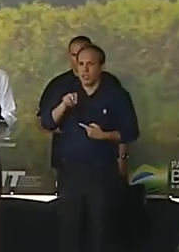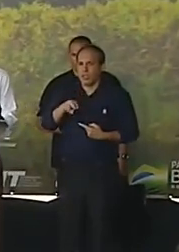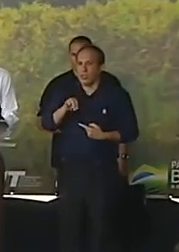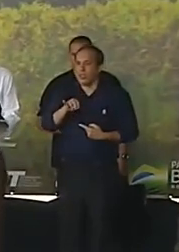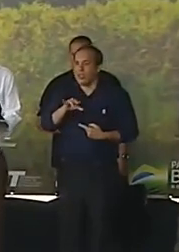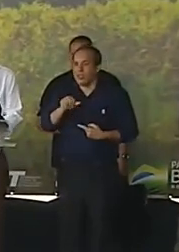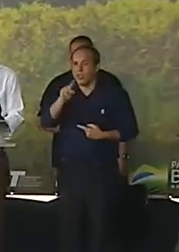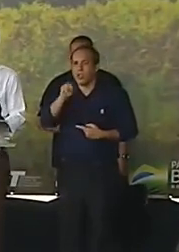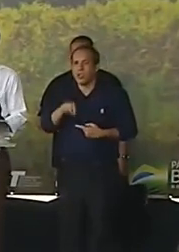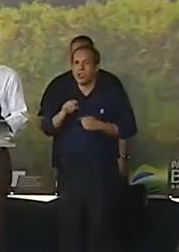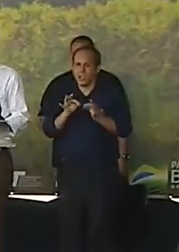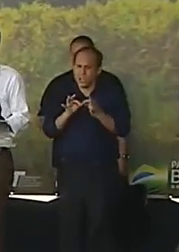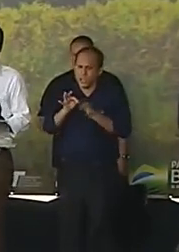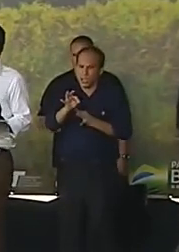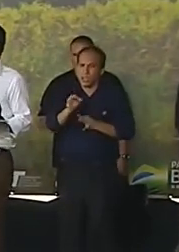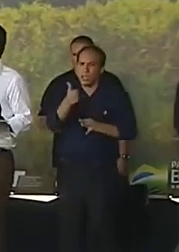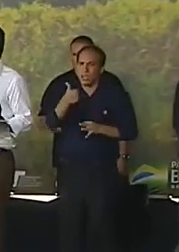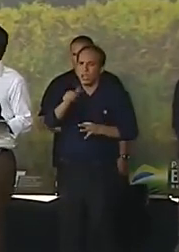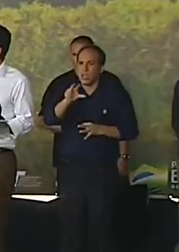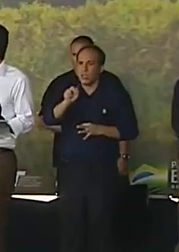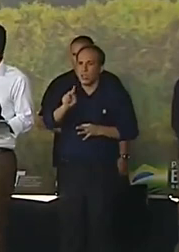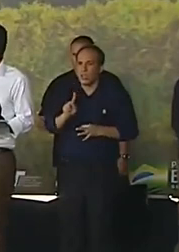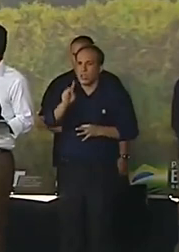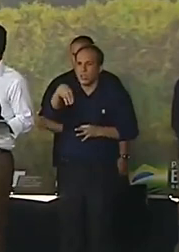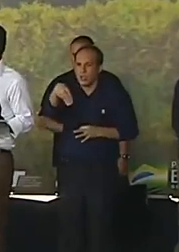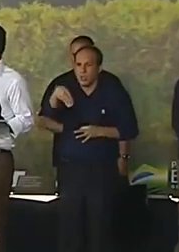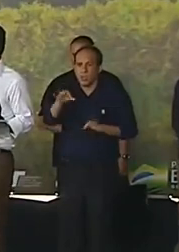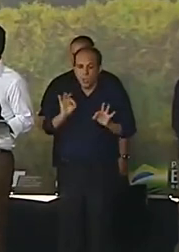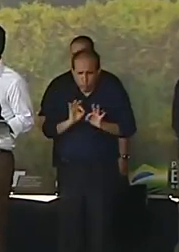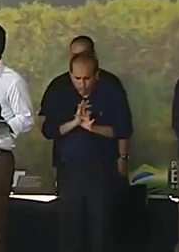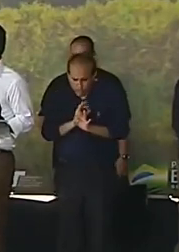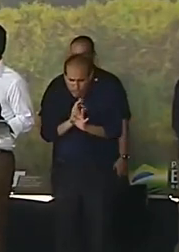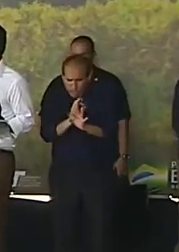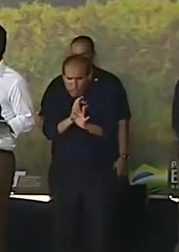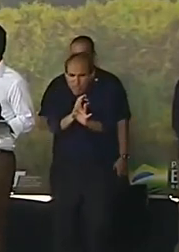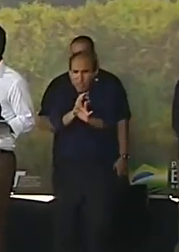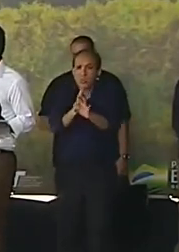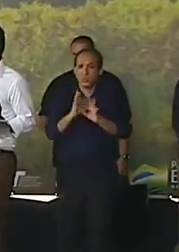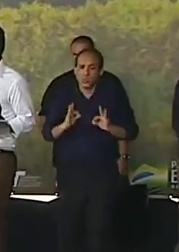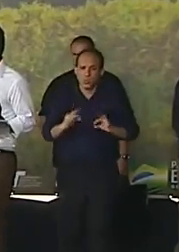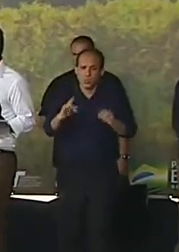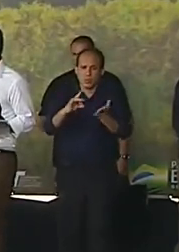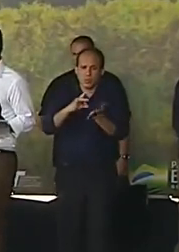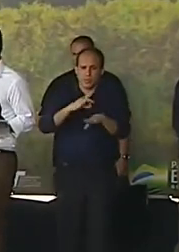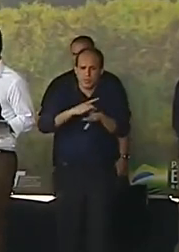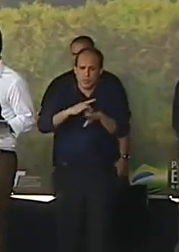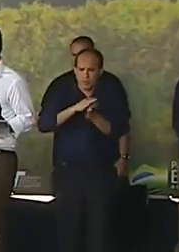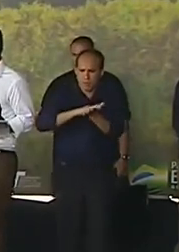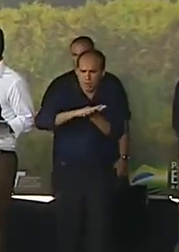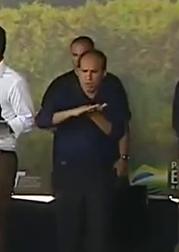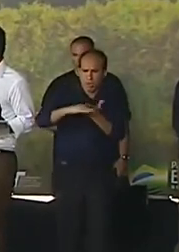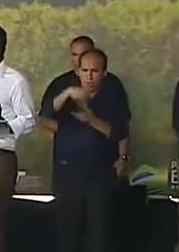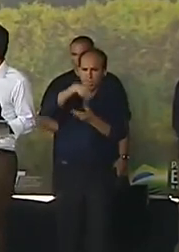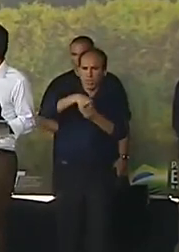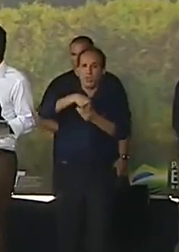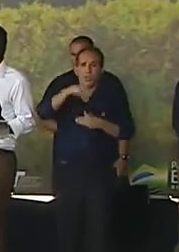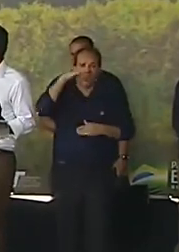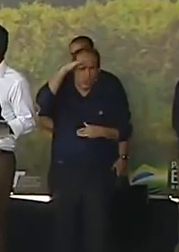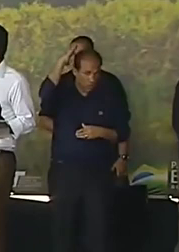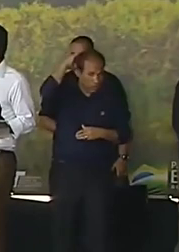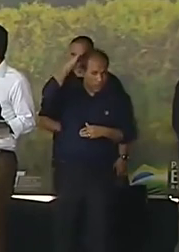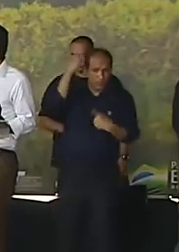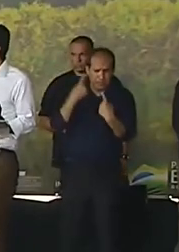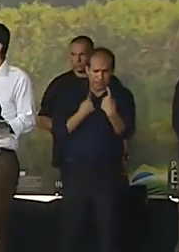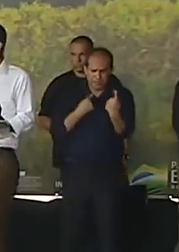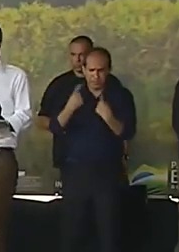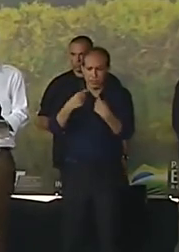150 quilômetros para fechar toda a pavimentação da Transamazônica no território paraense. Esta via